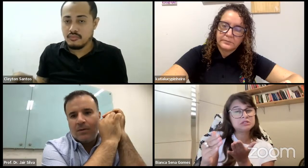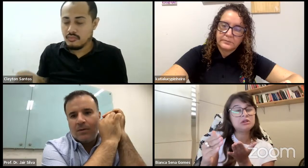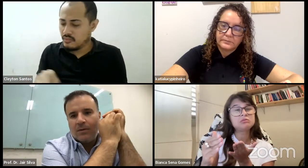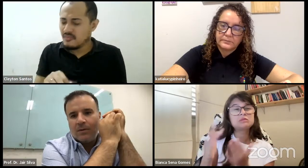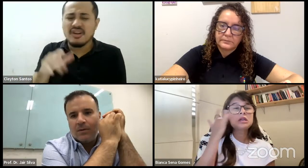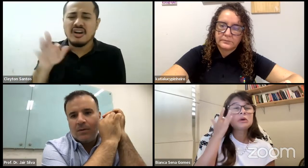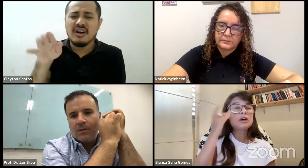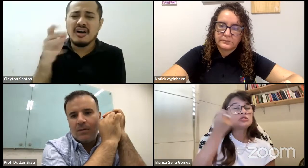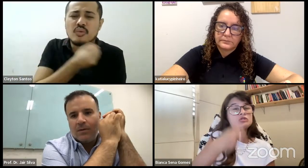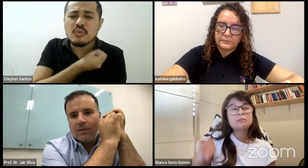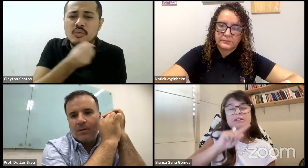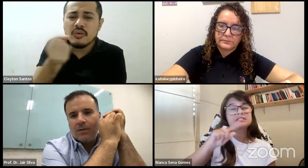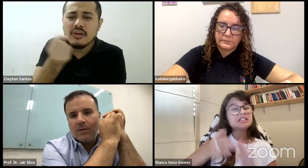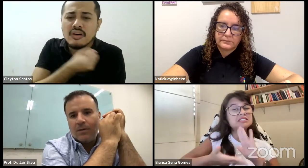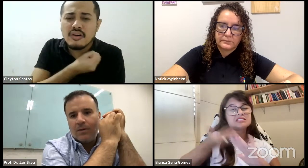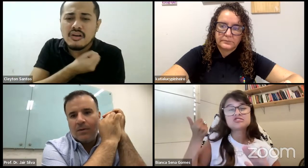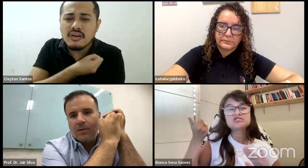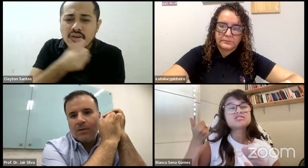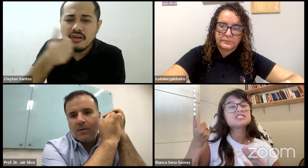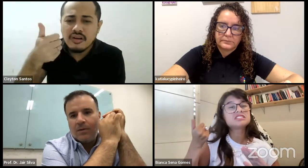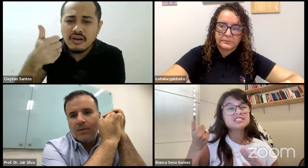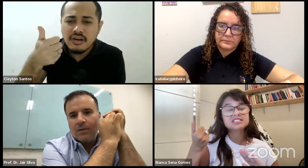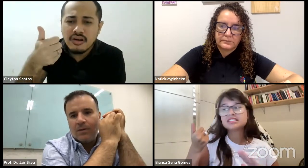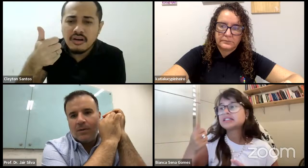acredito que você inicia